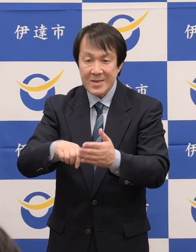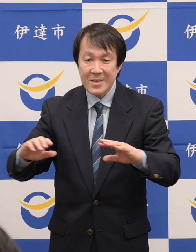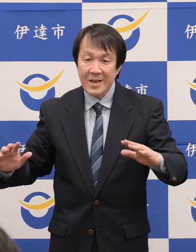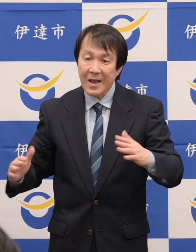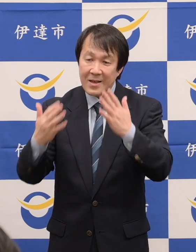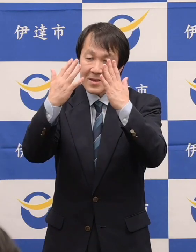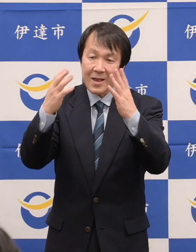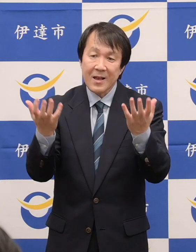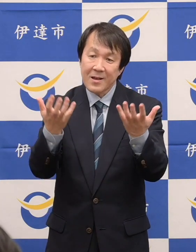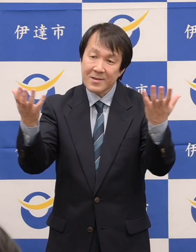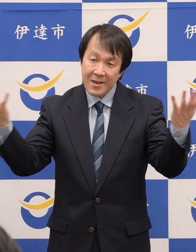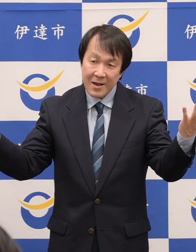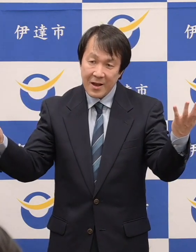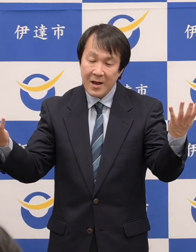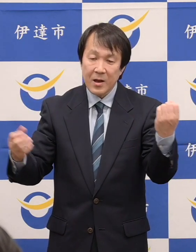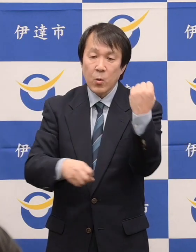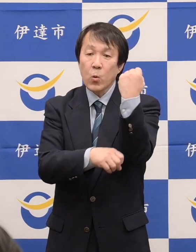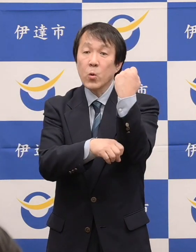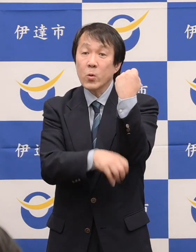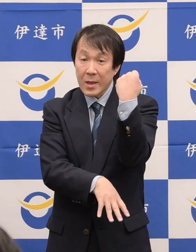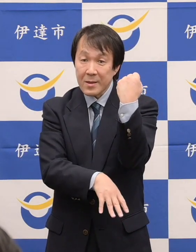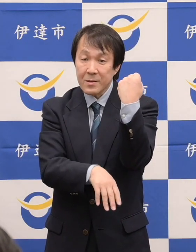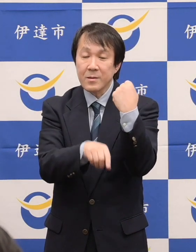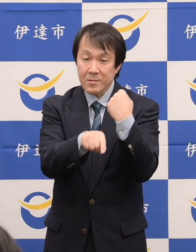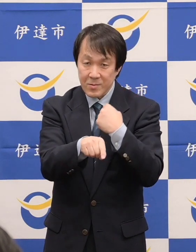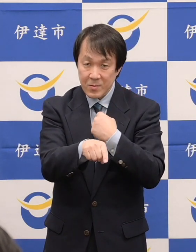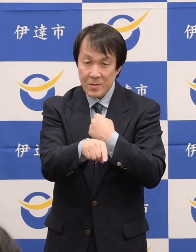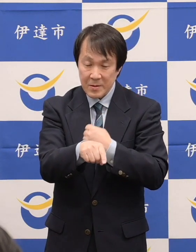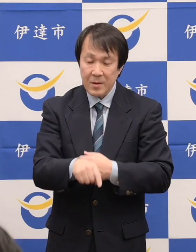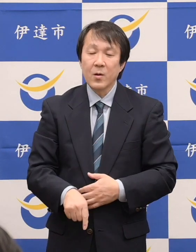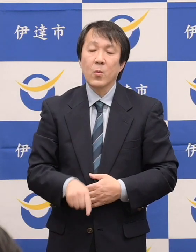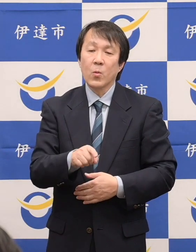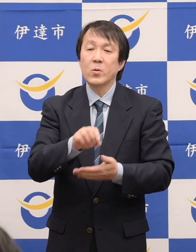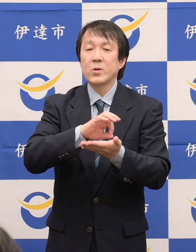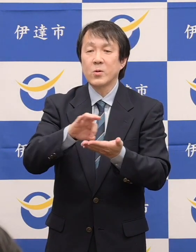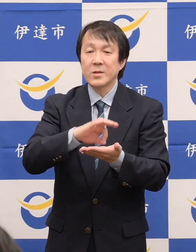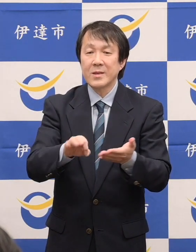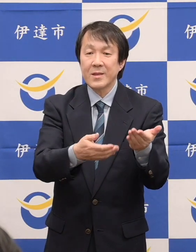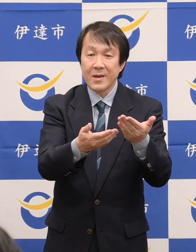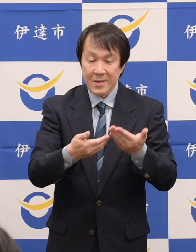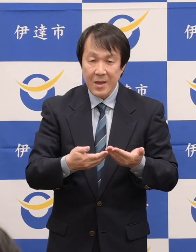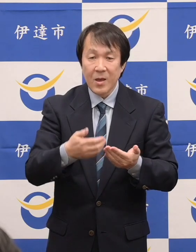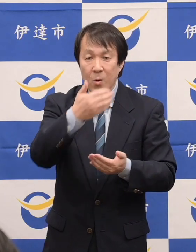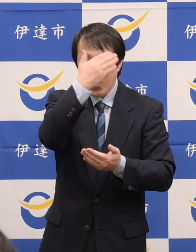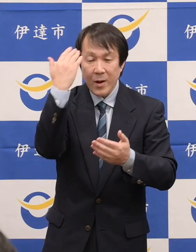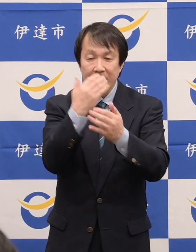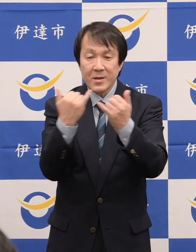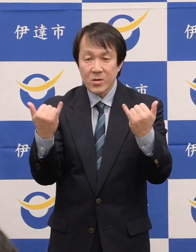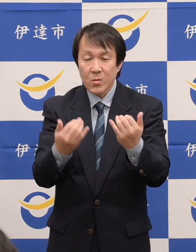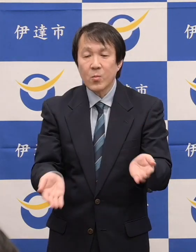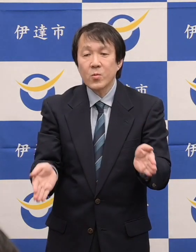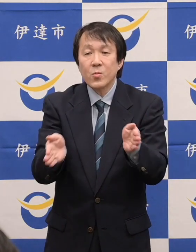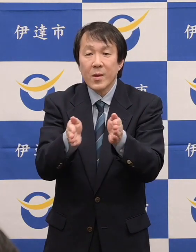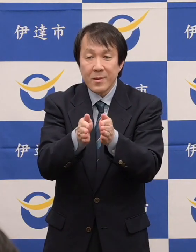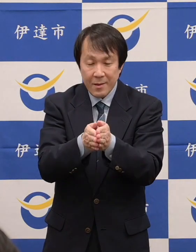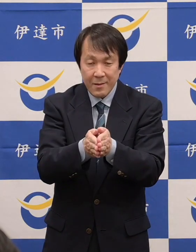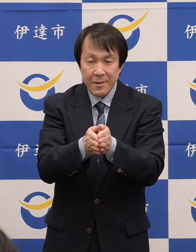流の拠点としての場所ですので、ここを利用していただいて、若い方も含めて、伊